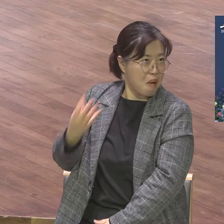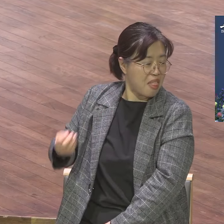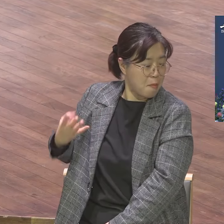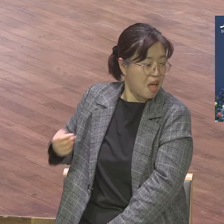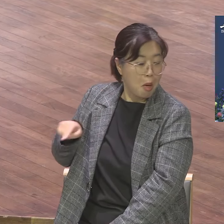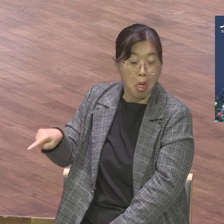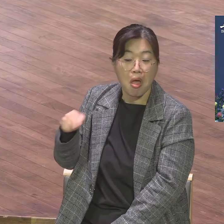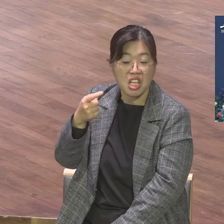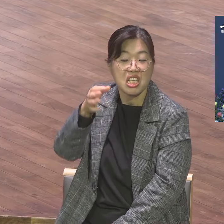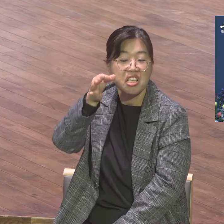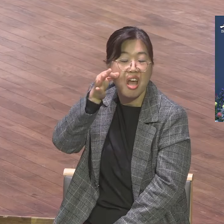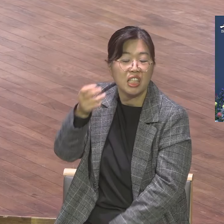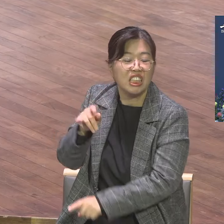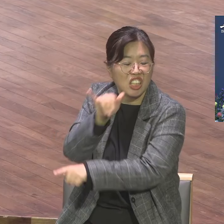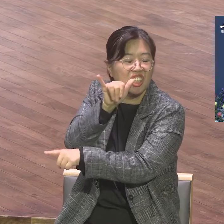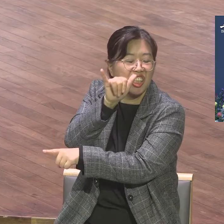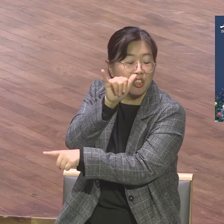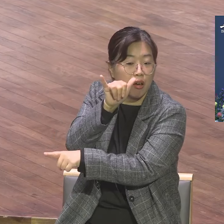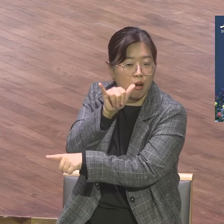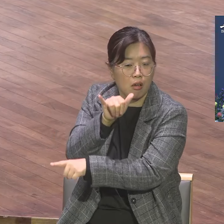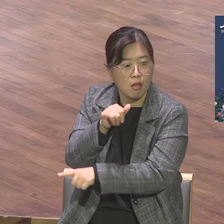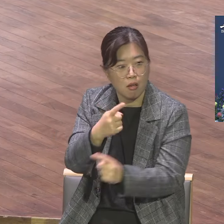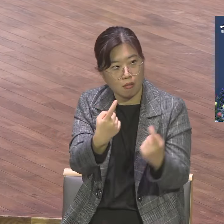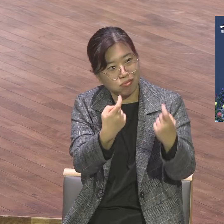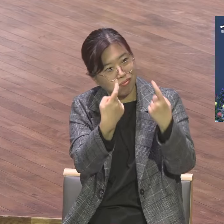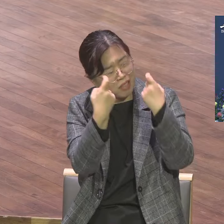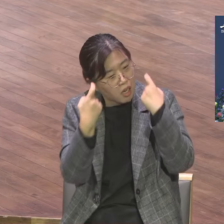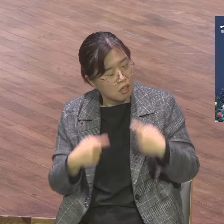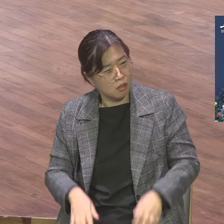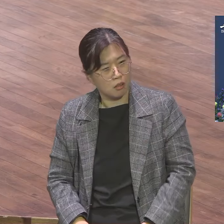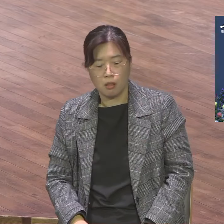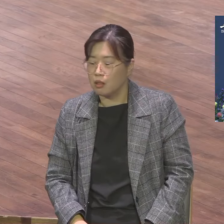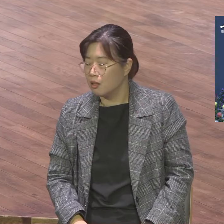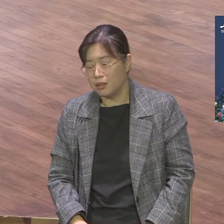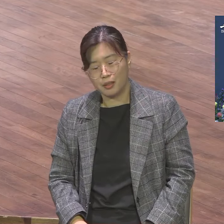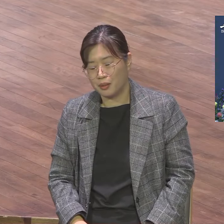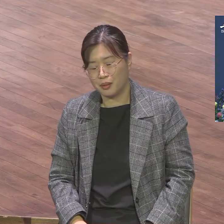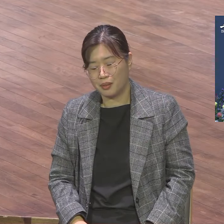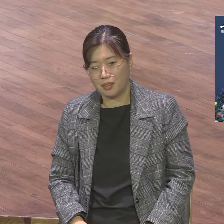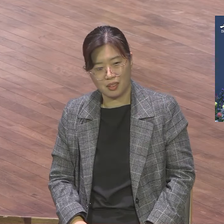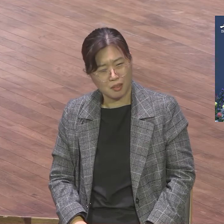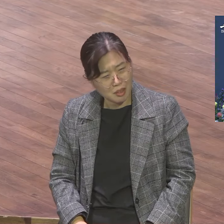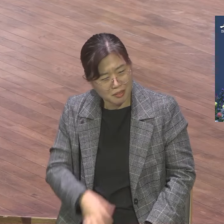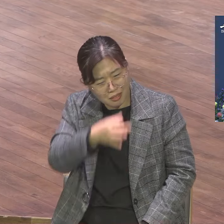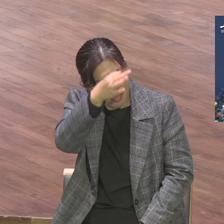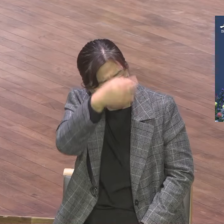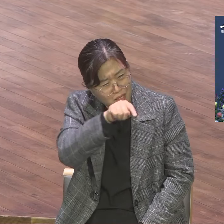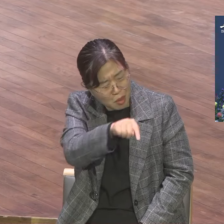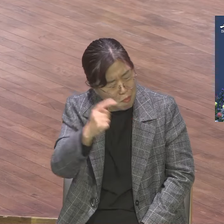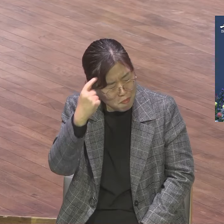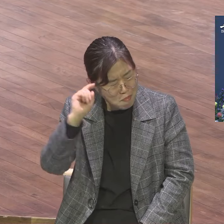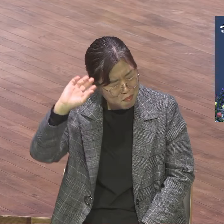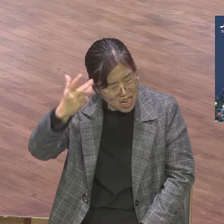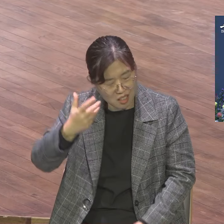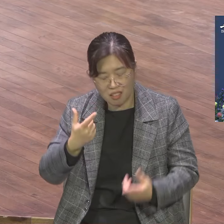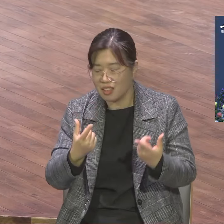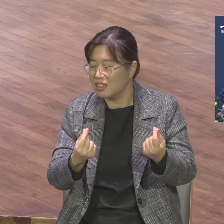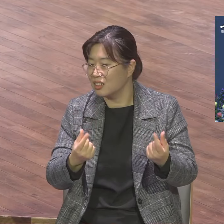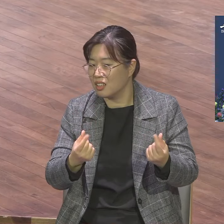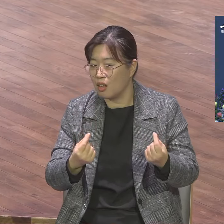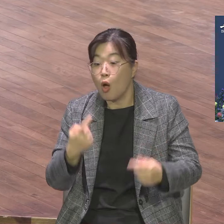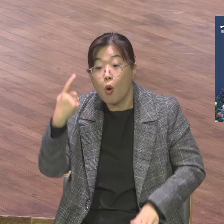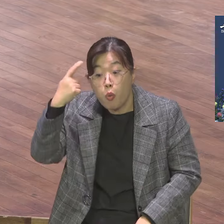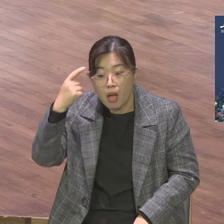교회는 하나님 거예요. 대한예수의 장로의 예원교회 그 대표로 제 이름.